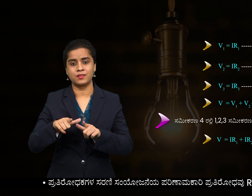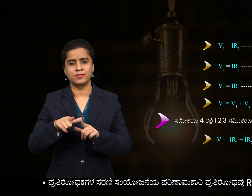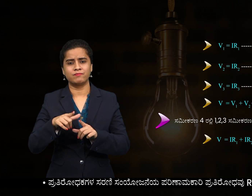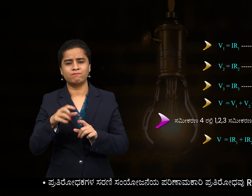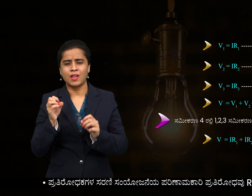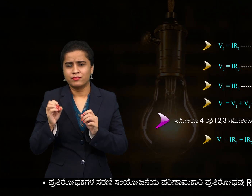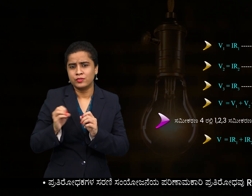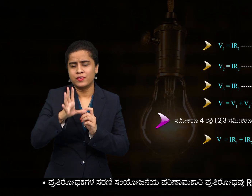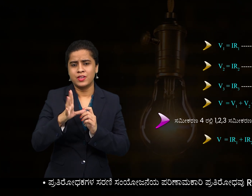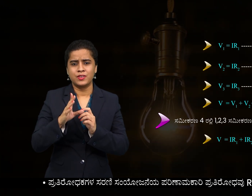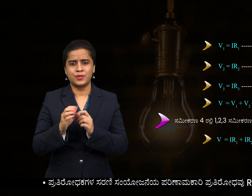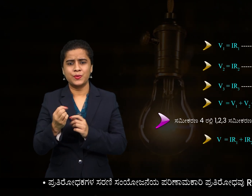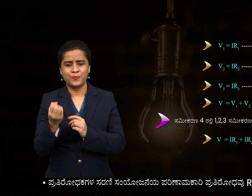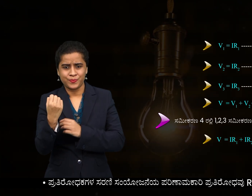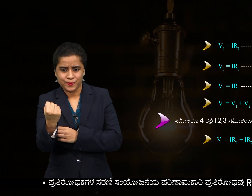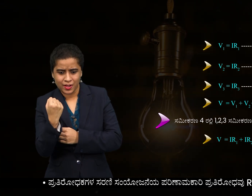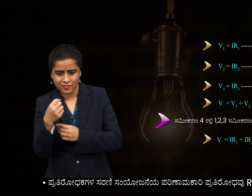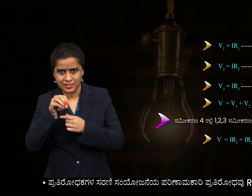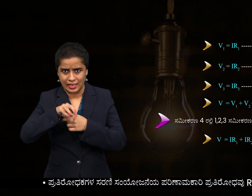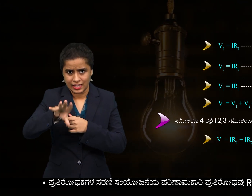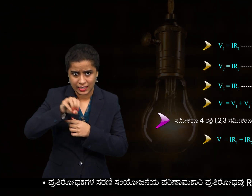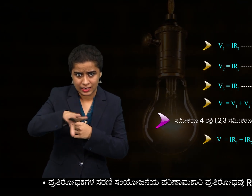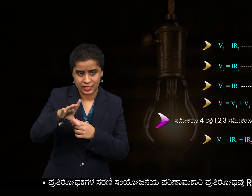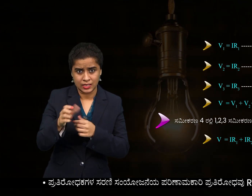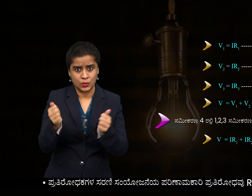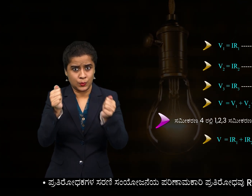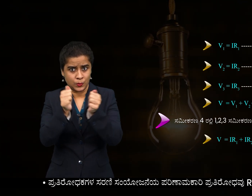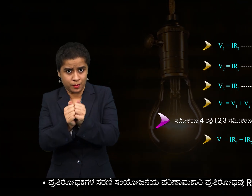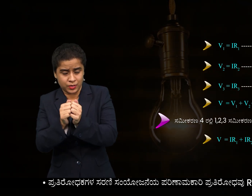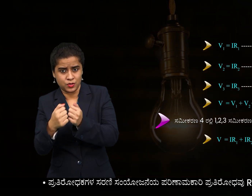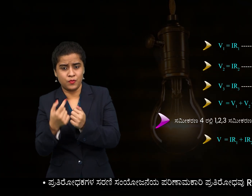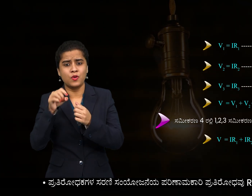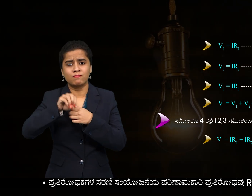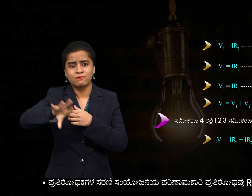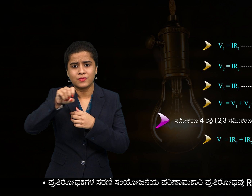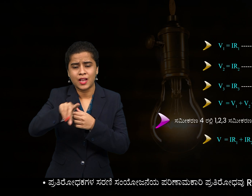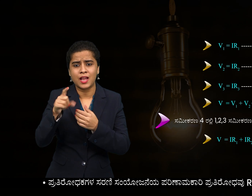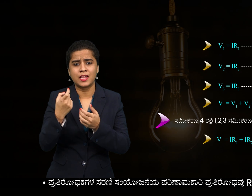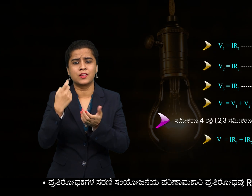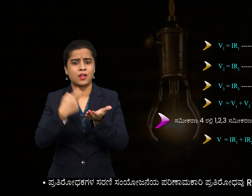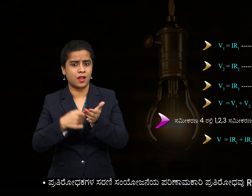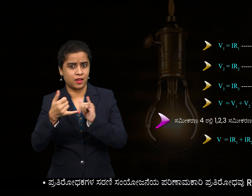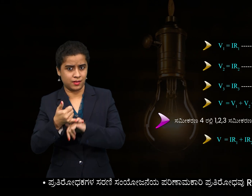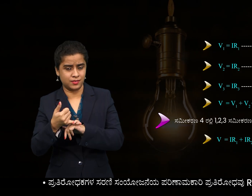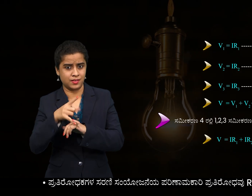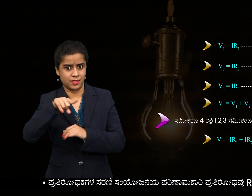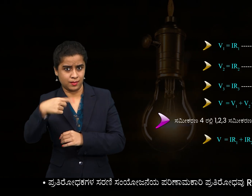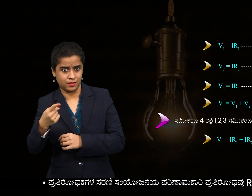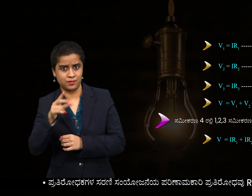ಪ್ರತಿರೋಧಕಗಳ ಸರಣಿ ಸಂಯೋಜನೆಯ ಪರಿಣಾಮಕಾರಿ ಪ್ರತಿರೋಧವು Rs ಆಗಿರಲಿ, ಆಗ